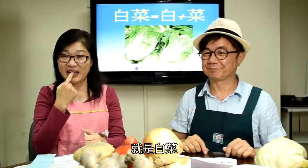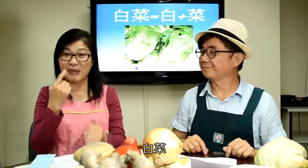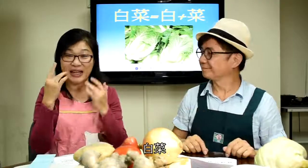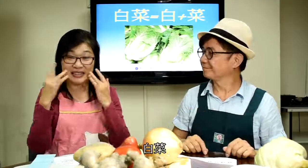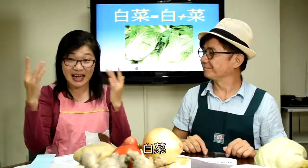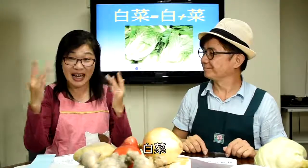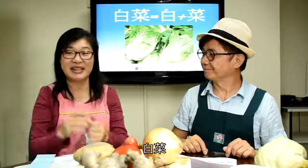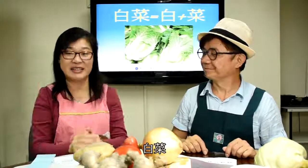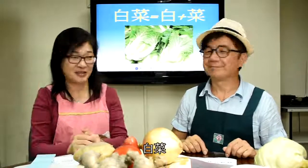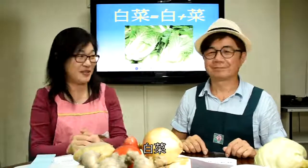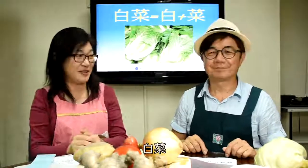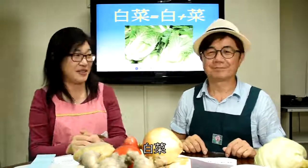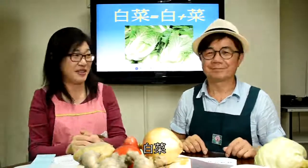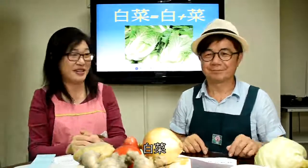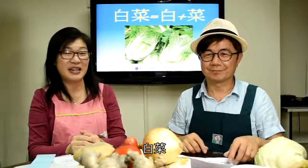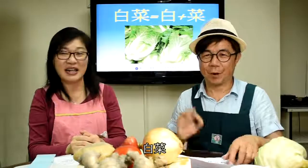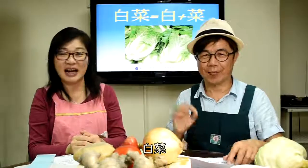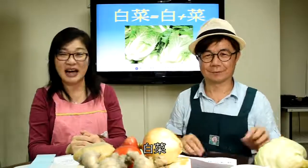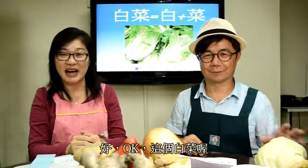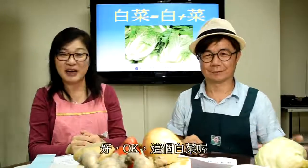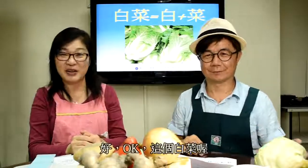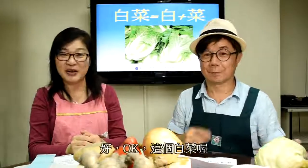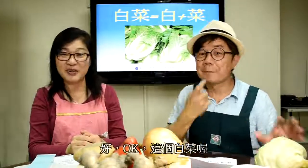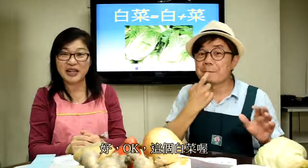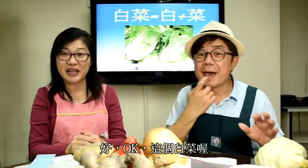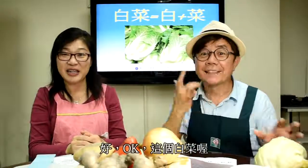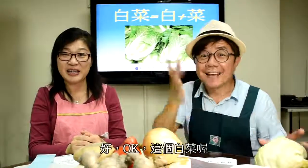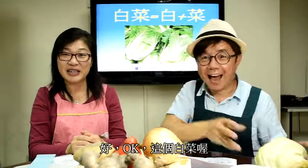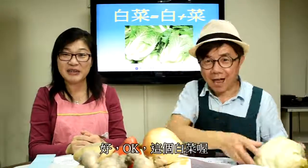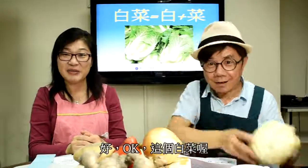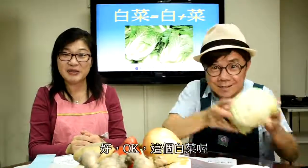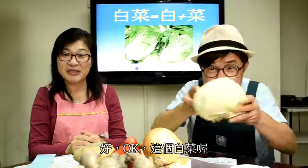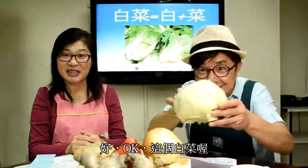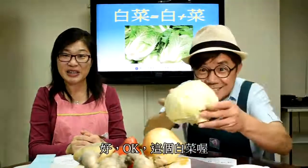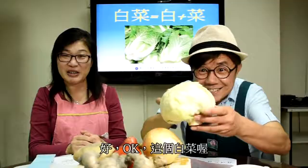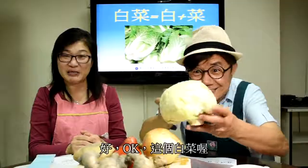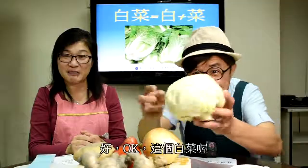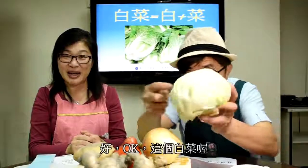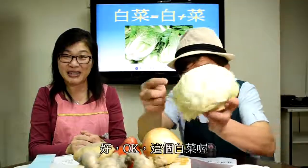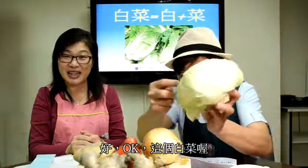白菜。好 ，OK， 这个白菜哦。